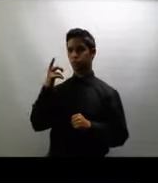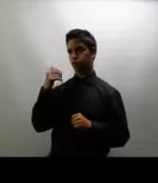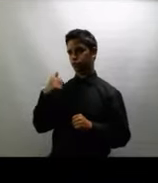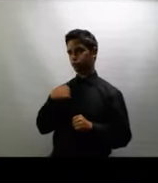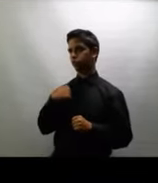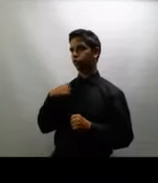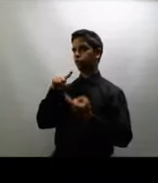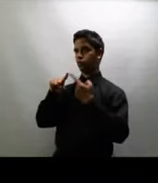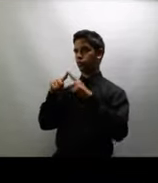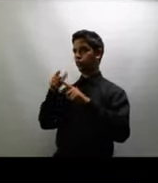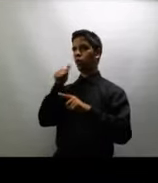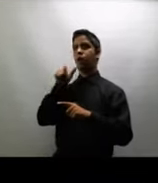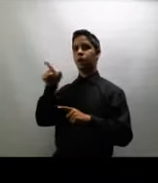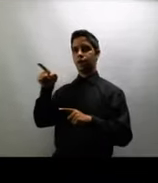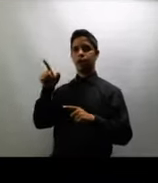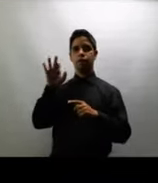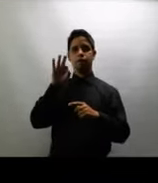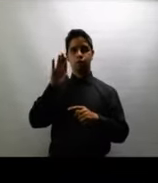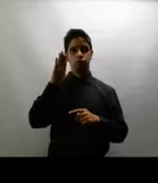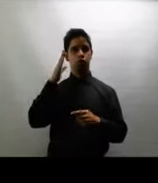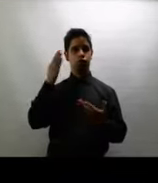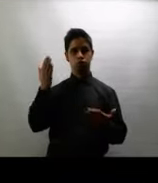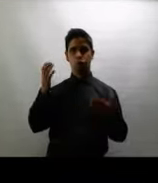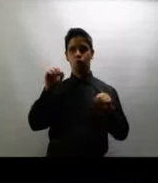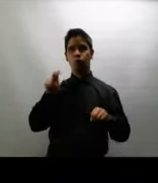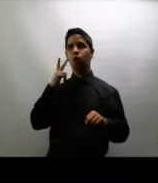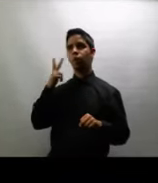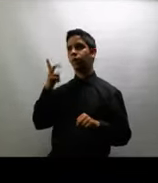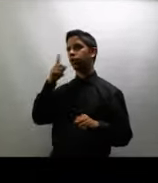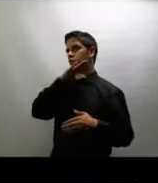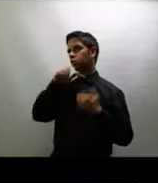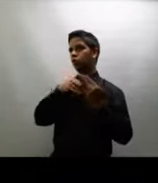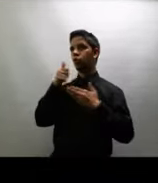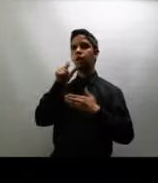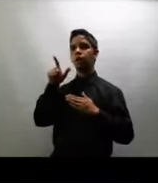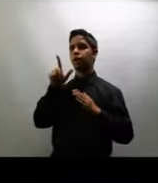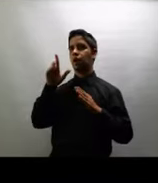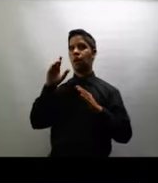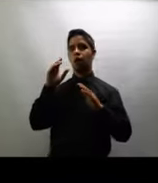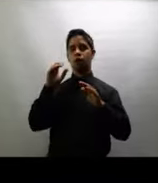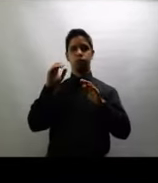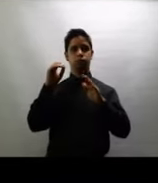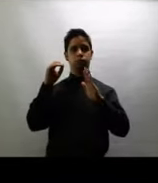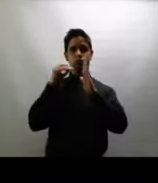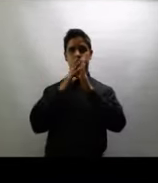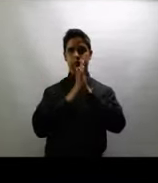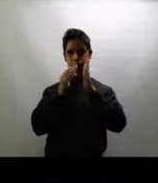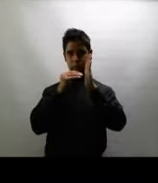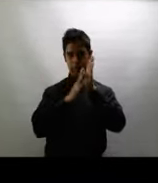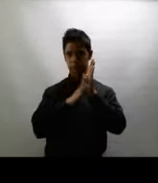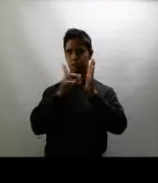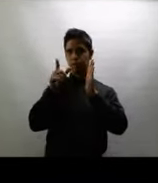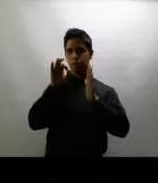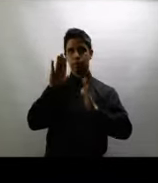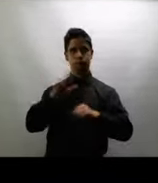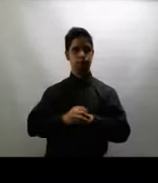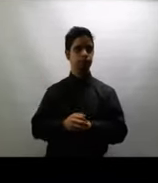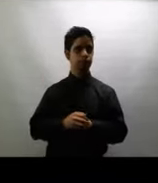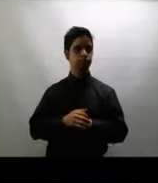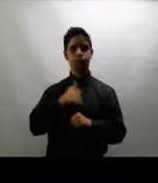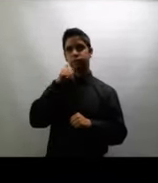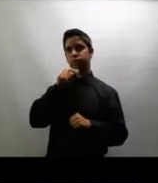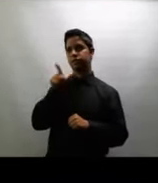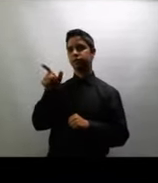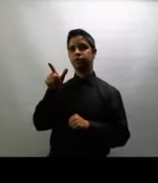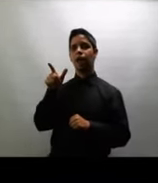Así que yo veo todo lo que ella publica. Okay. Y así que estoy al tanto. Y ella le da like a tus cosas.